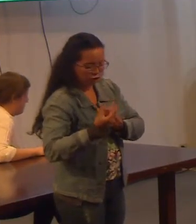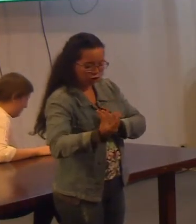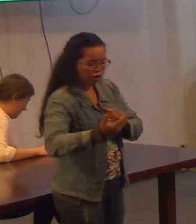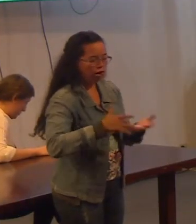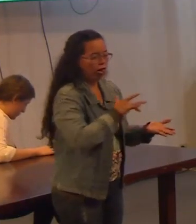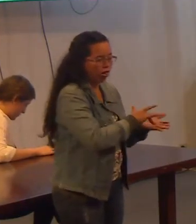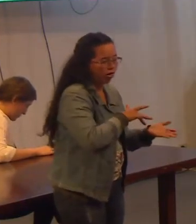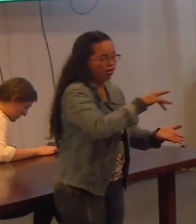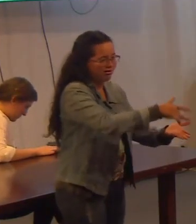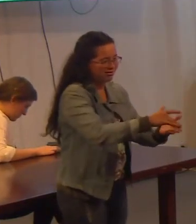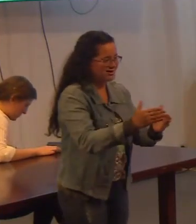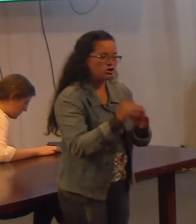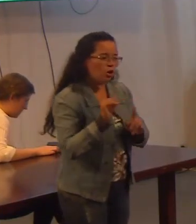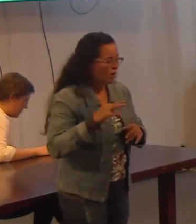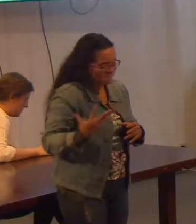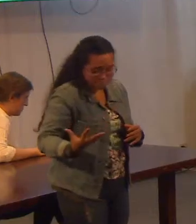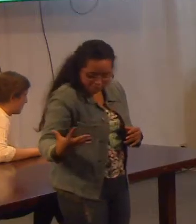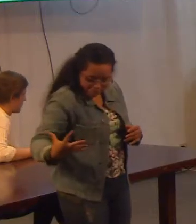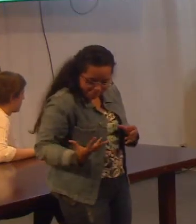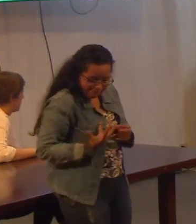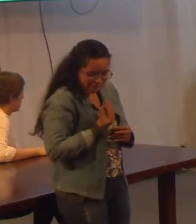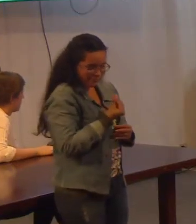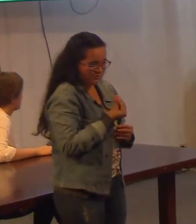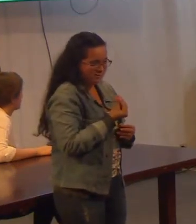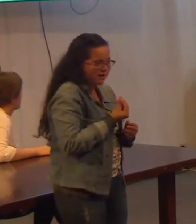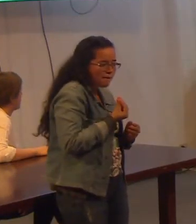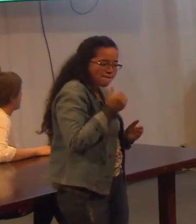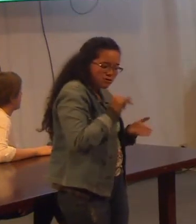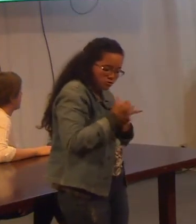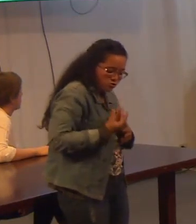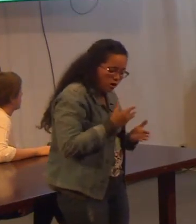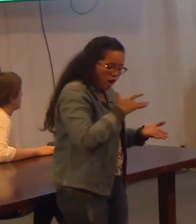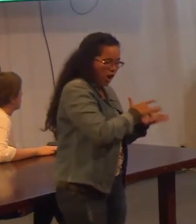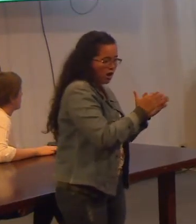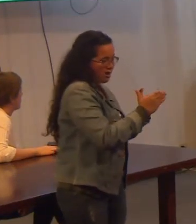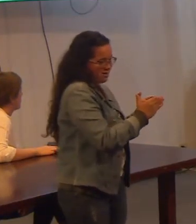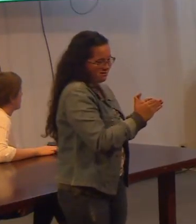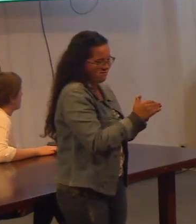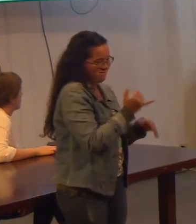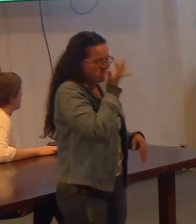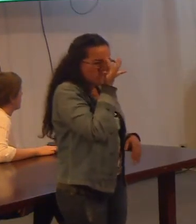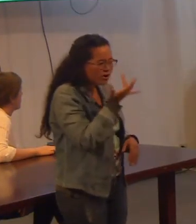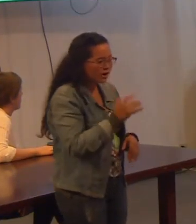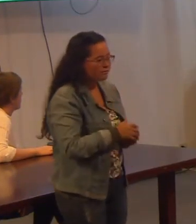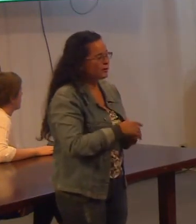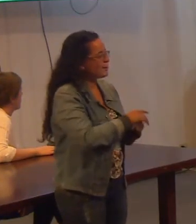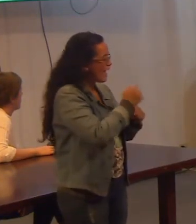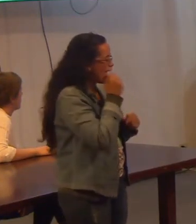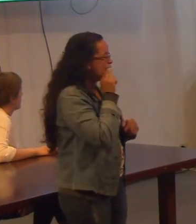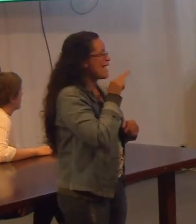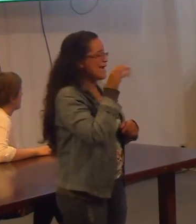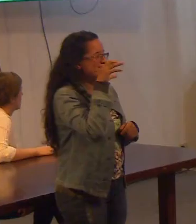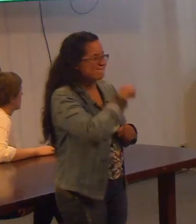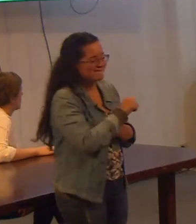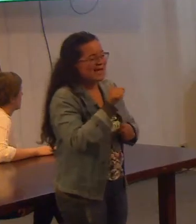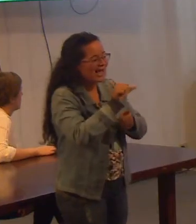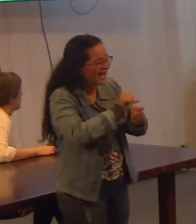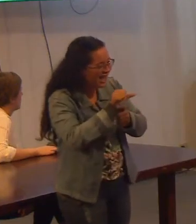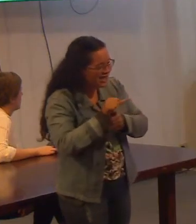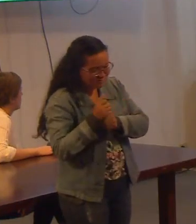misma casa. ¿Por qué? Porque en este reflexionar nos dimos cuenta que todas teníamos diferentes percepciones. Y